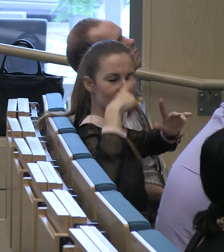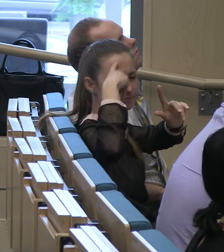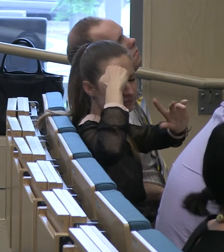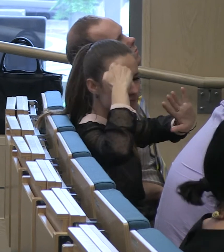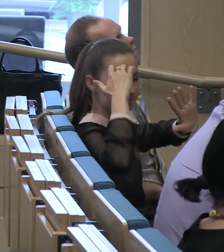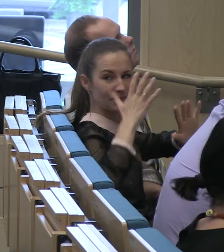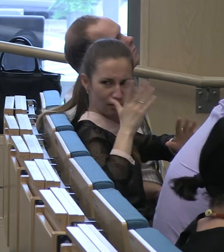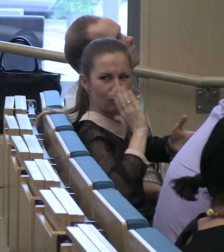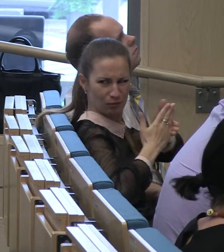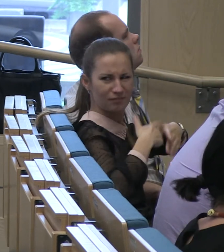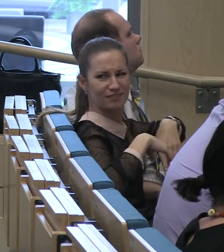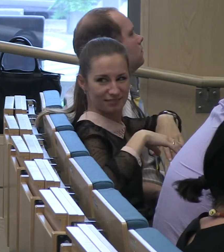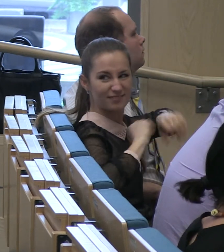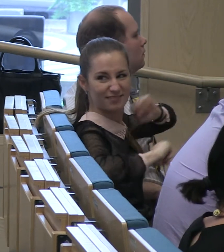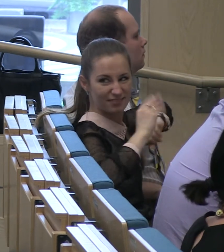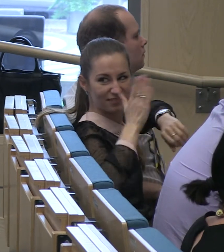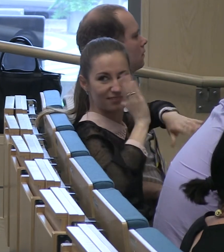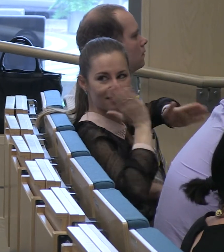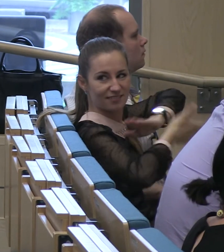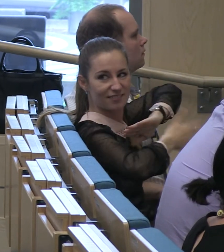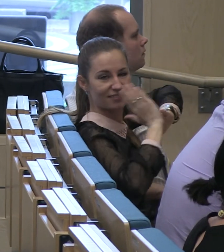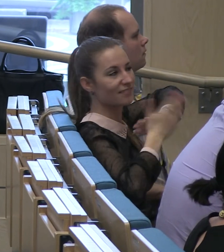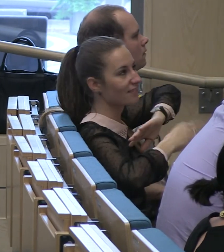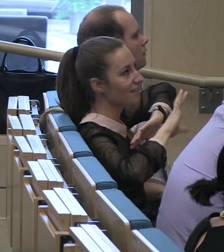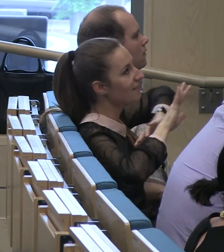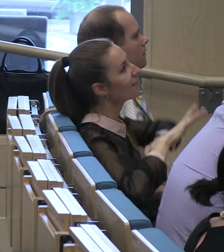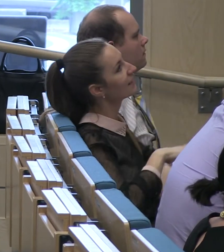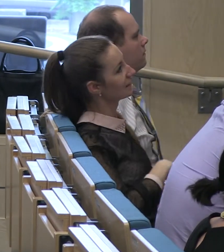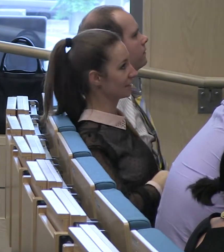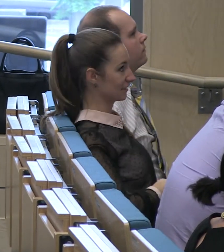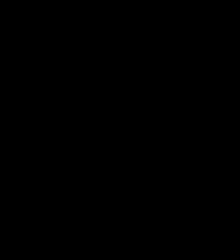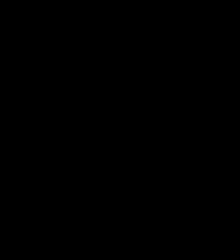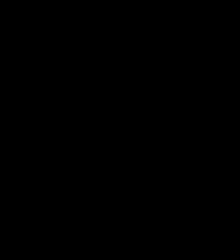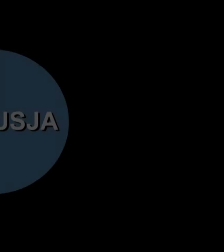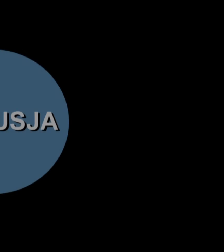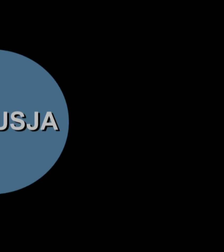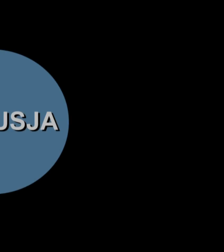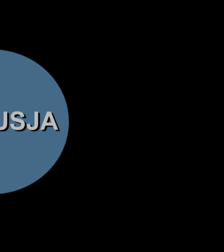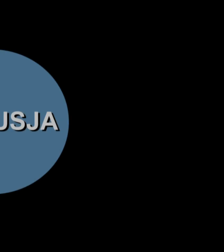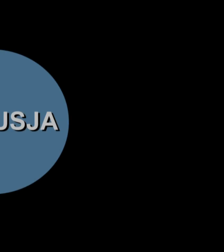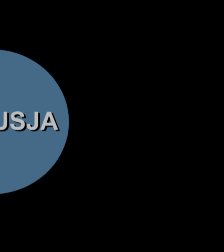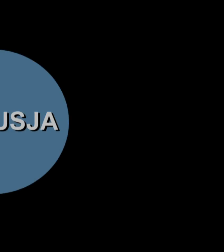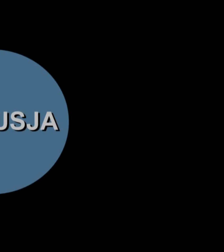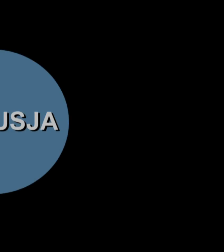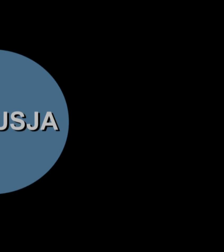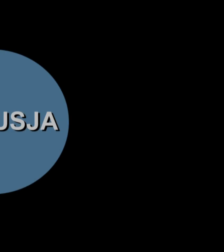prawda? Czyli osoba, nadawca, zwrócona ręka do siebie, układ biały.